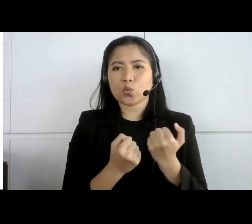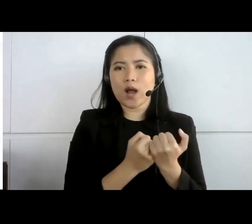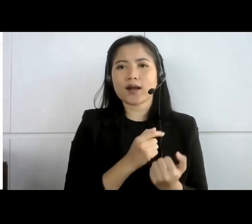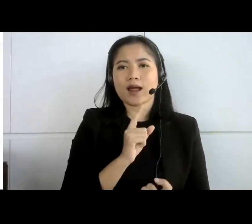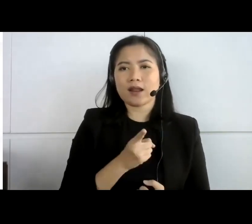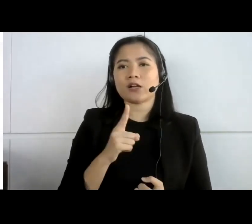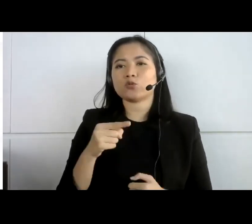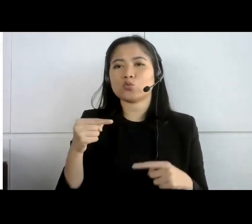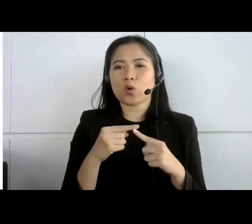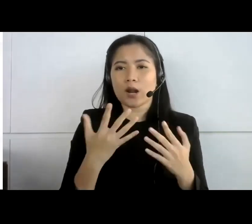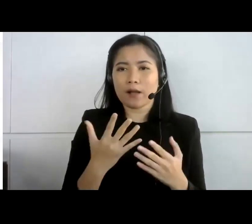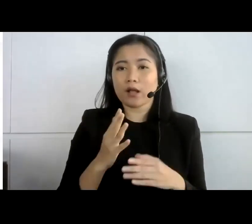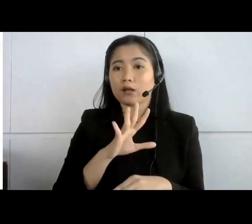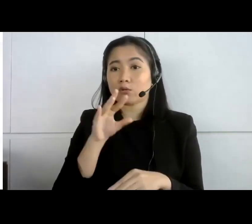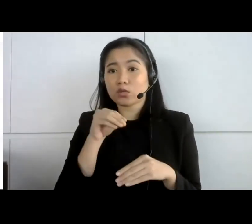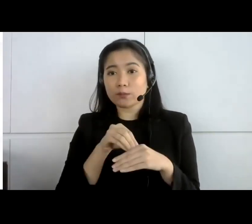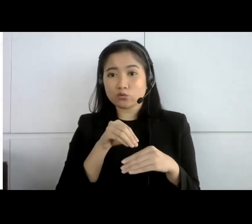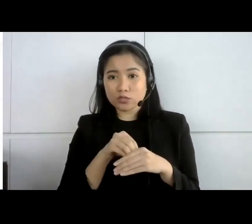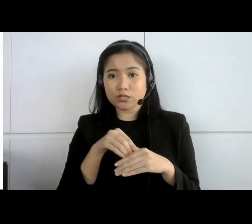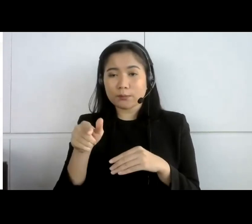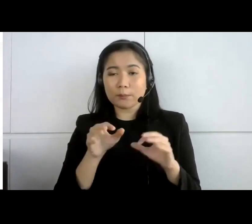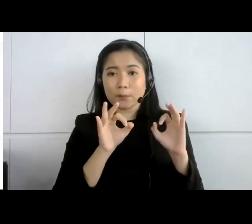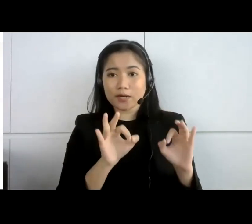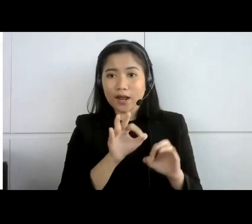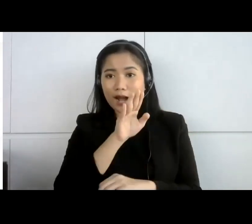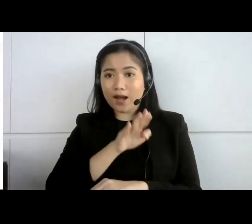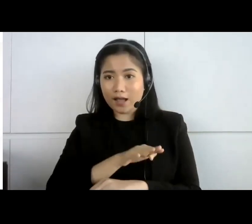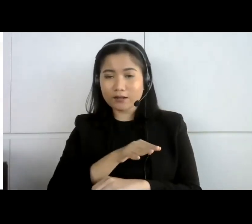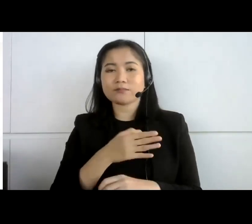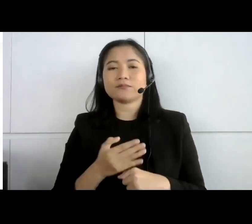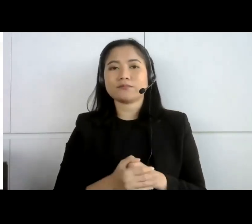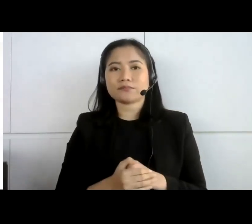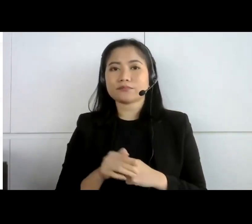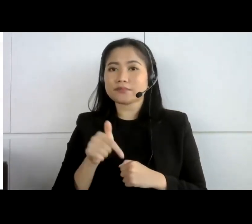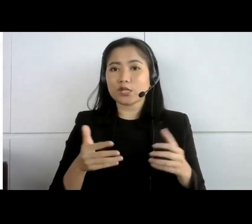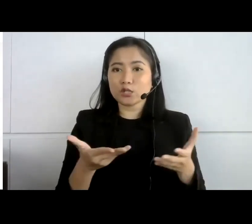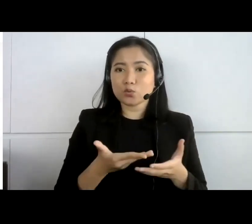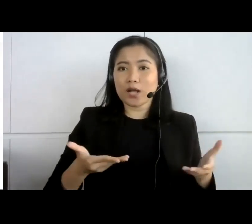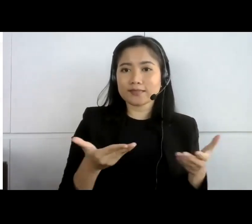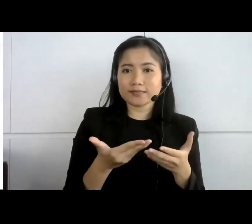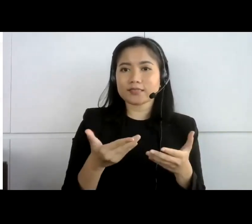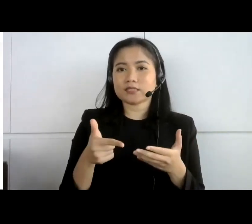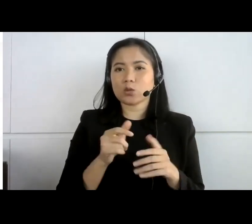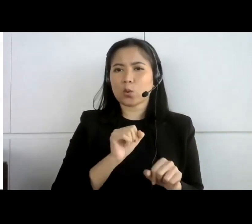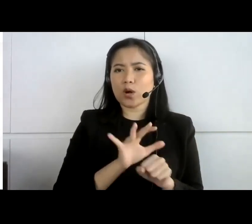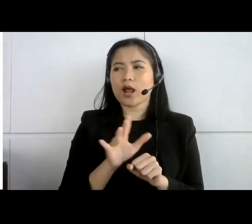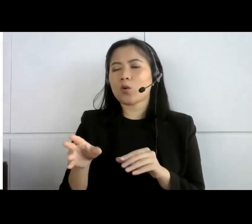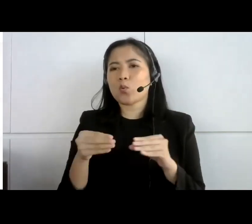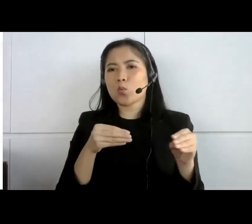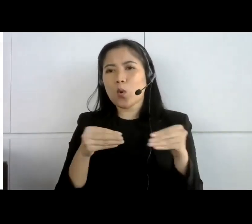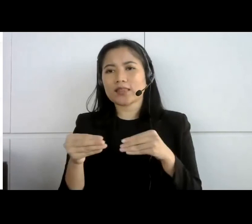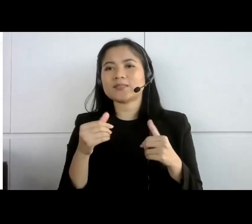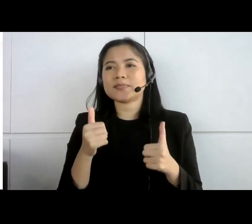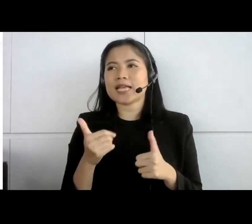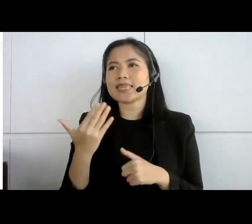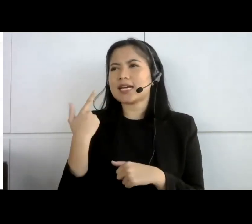tetap berkontribusi pada pendidikan anak, terutama di masa pandemi ini, untuk sekali lagi meningkatkan kualitas agar satu hal yang tadi